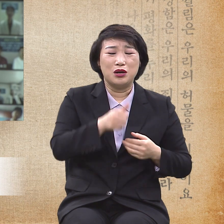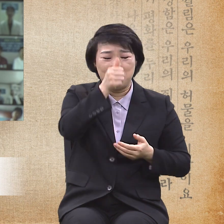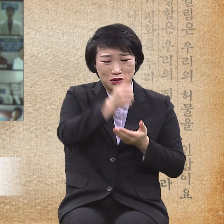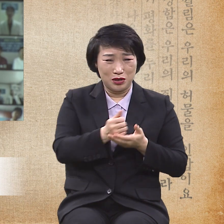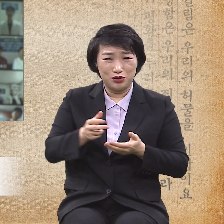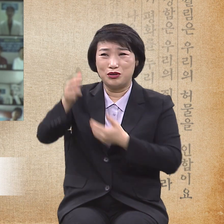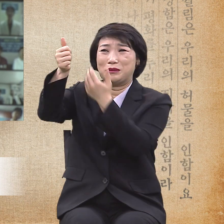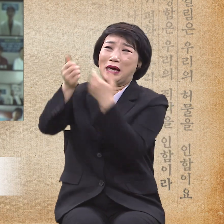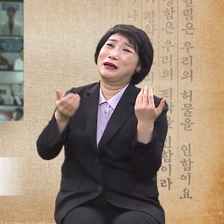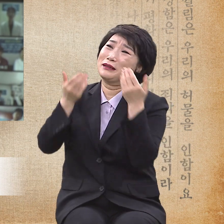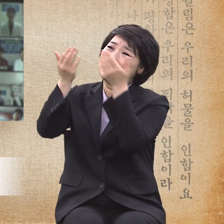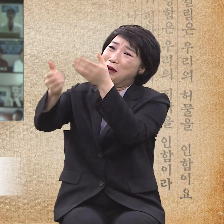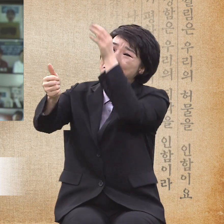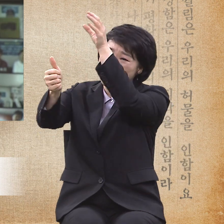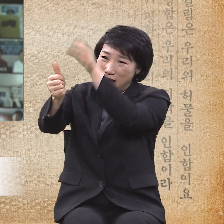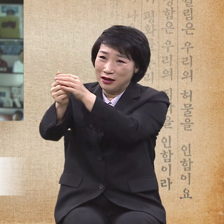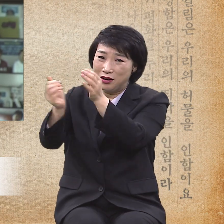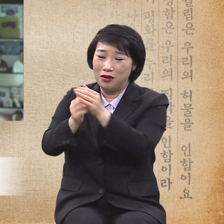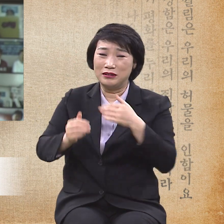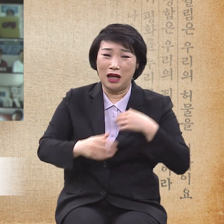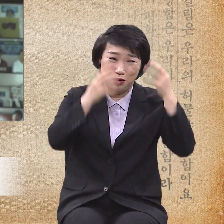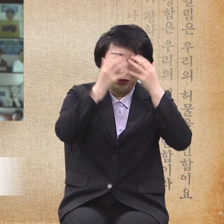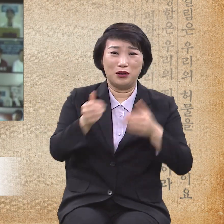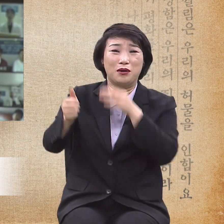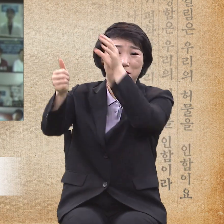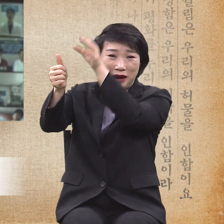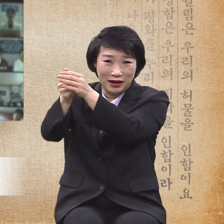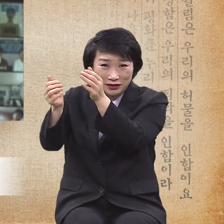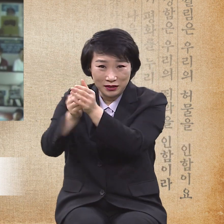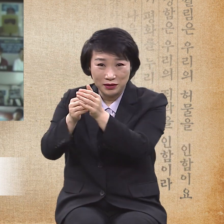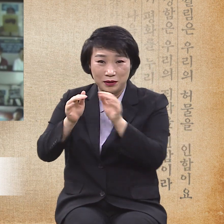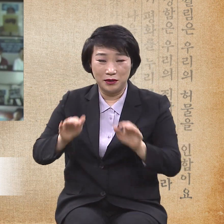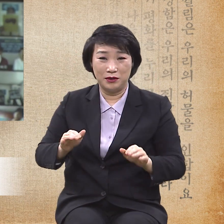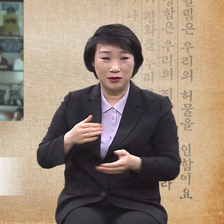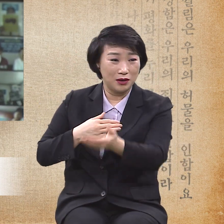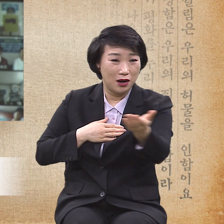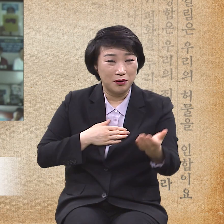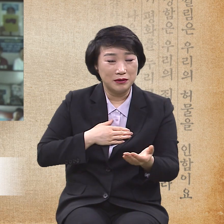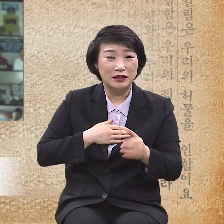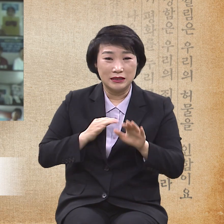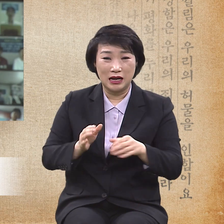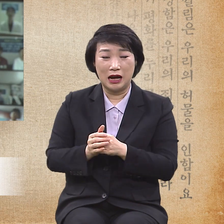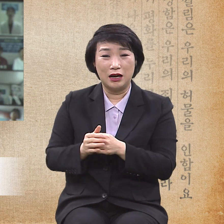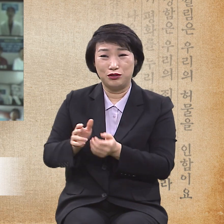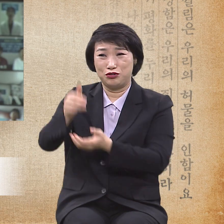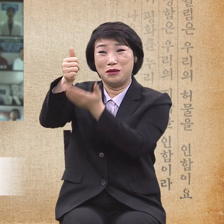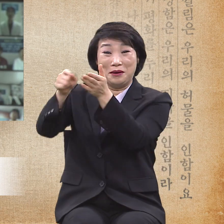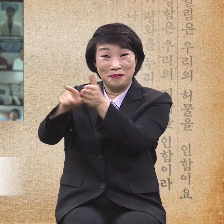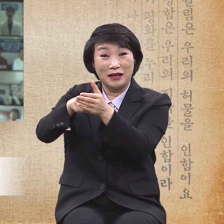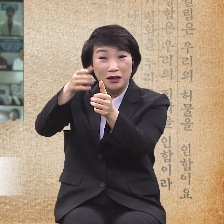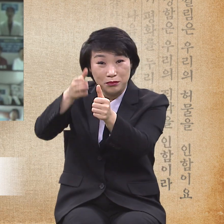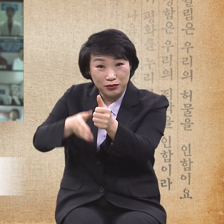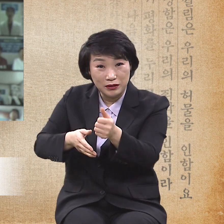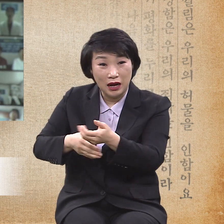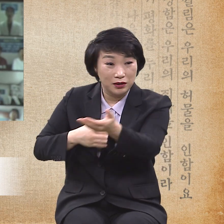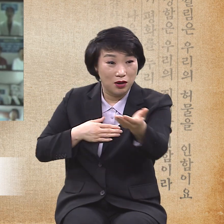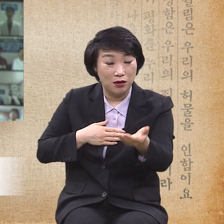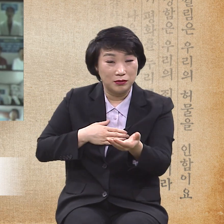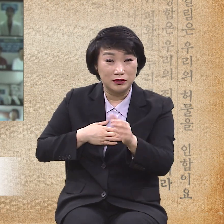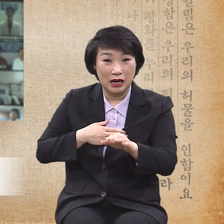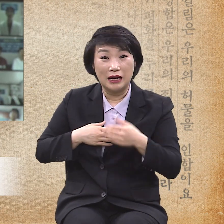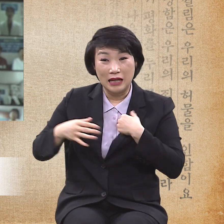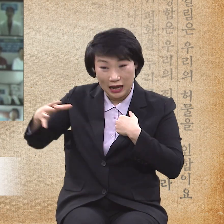내놔라 이 말이오. 고통을 내놔라 이 말이오. 그리고 신뢰하기를 바라며